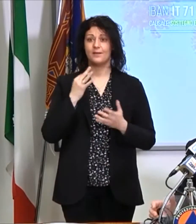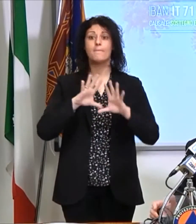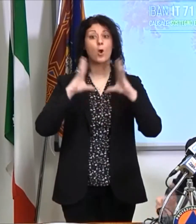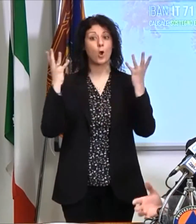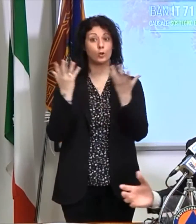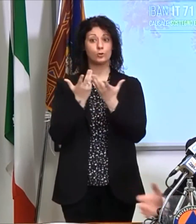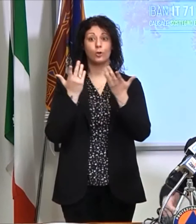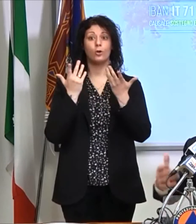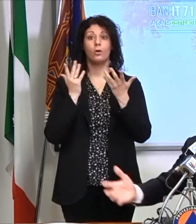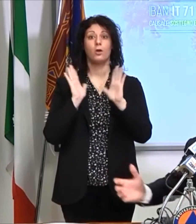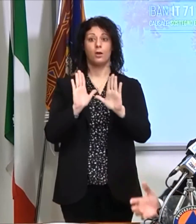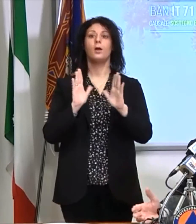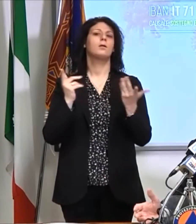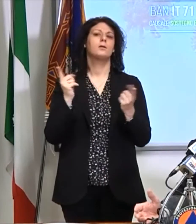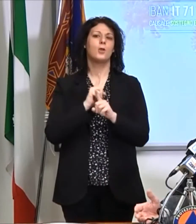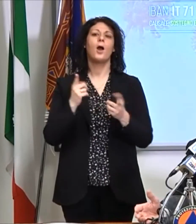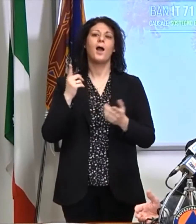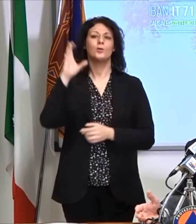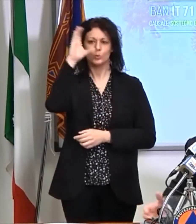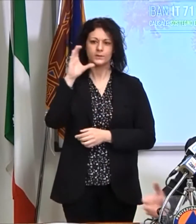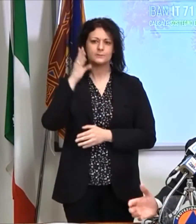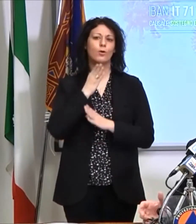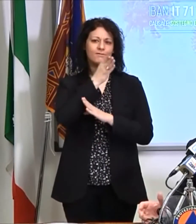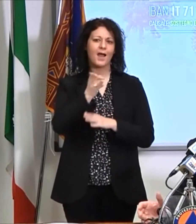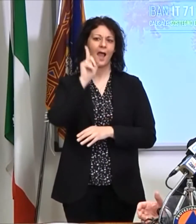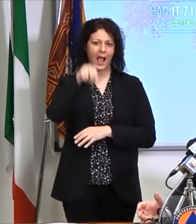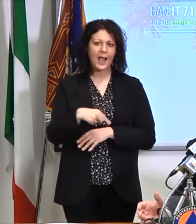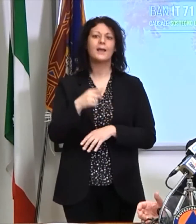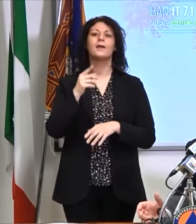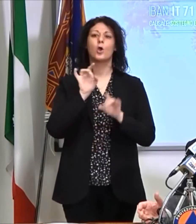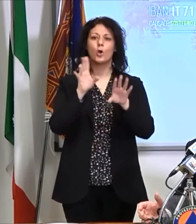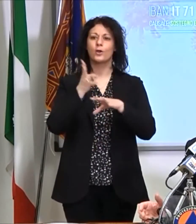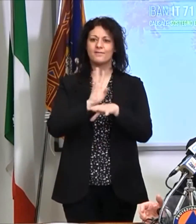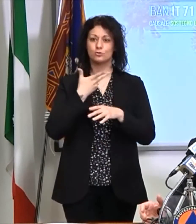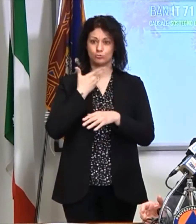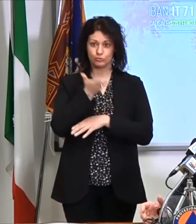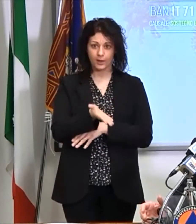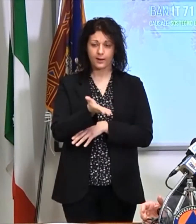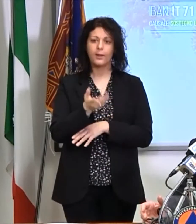vivere saranno in vacanza dove c'è stato coronavirus perché tanto ormai lo hanno conosciuto tutti dobbiamo essere pronti